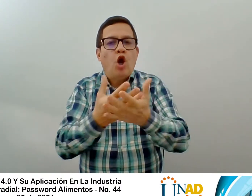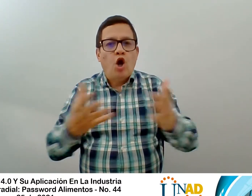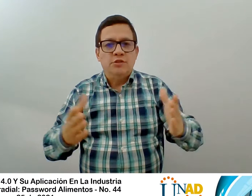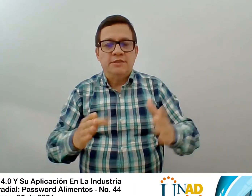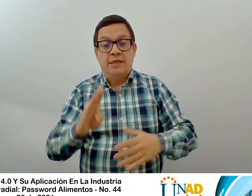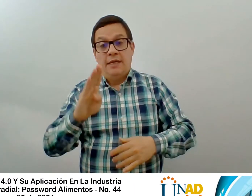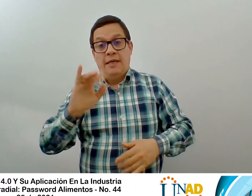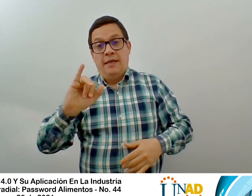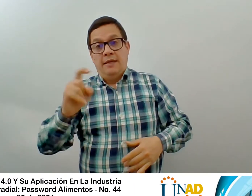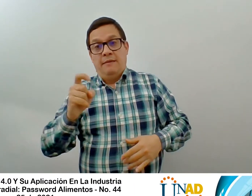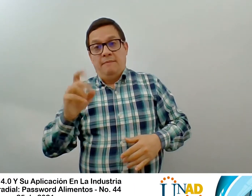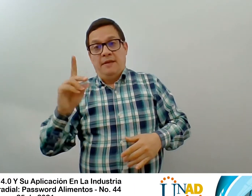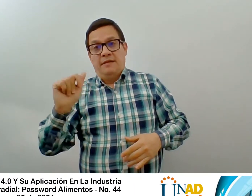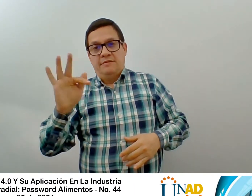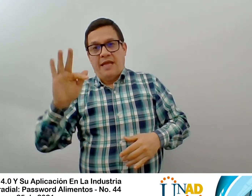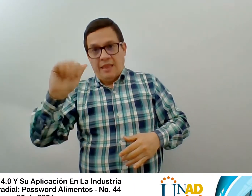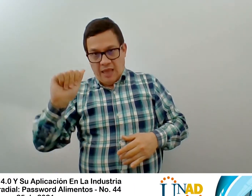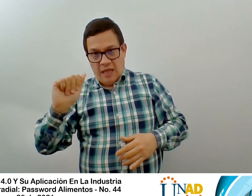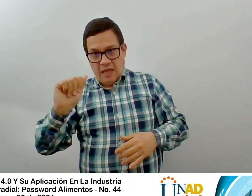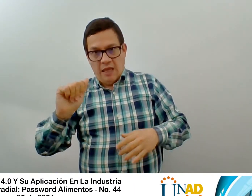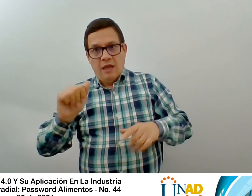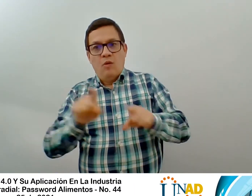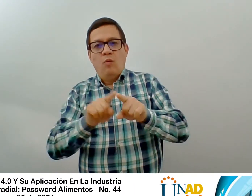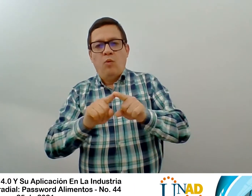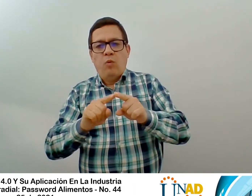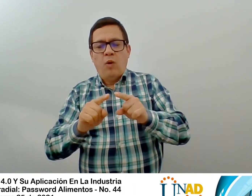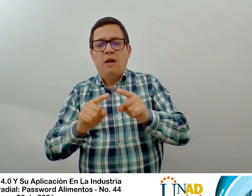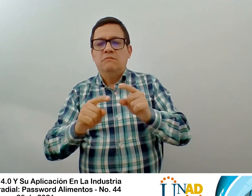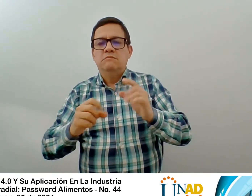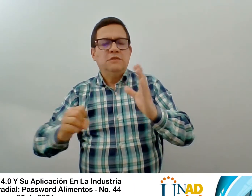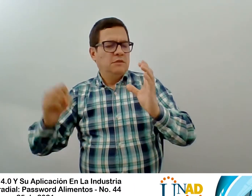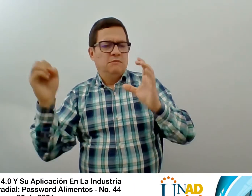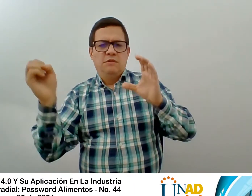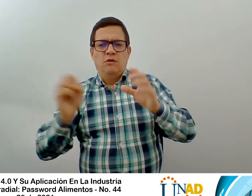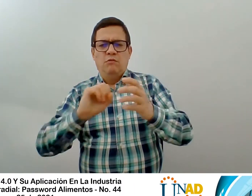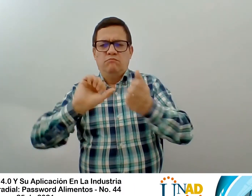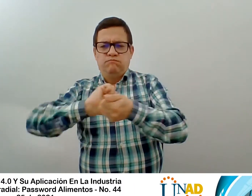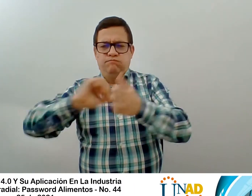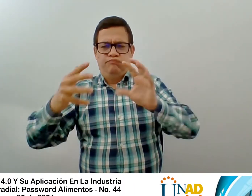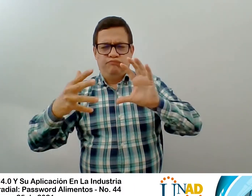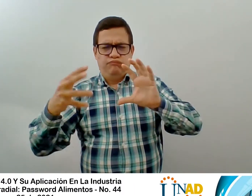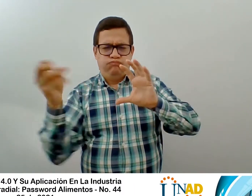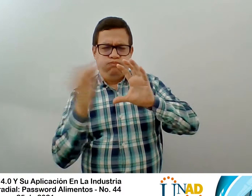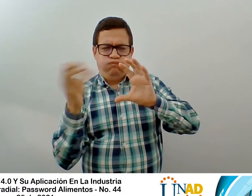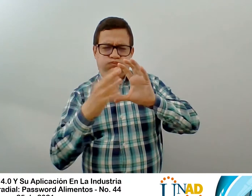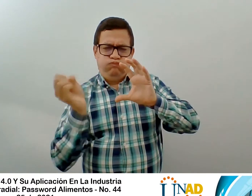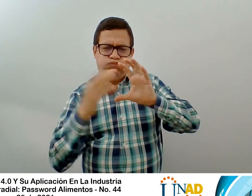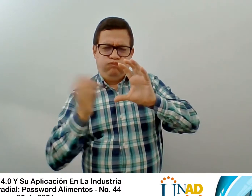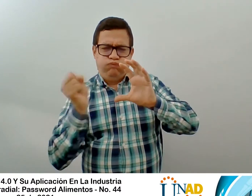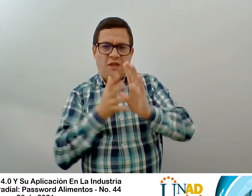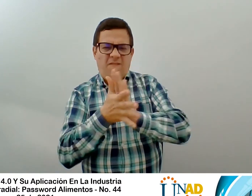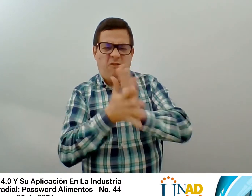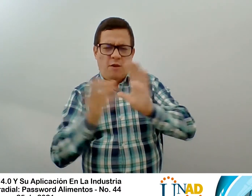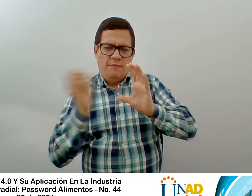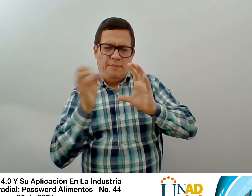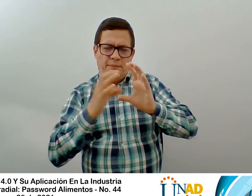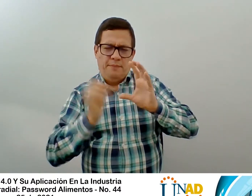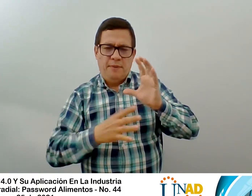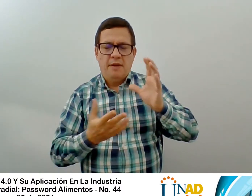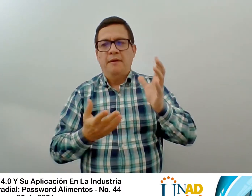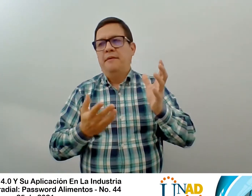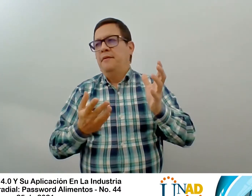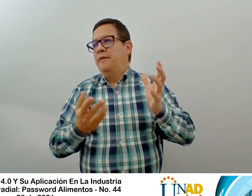tecnologías como el Internet de las Cosas, Big Data, computación en la nube, simuladores, realidad